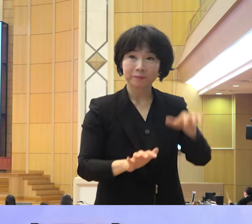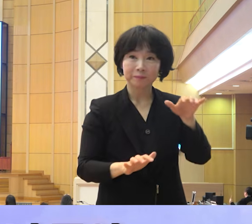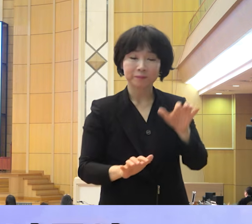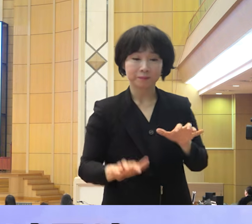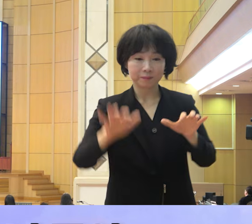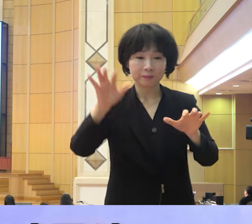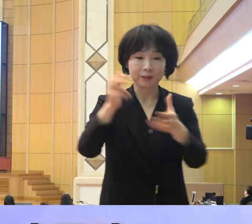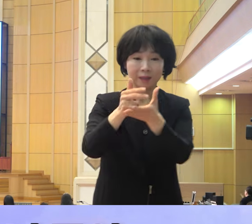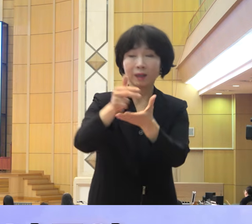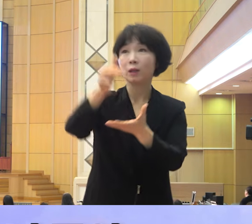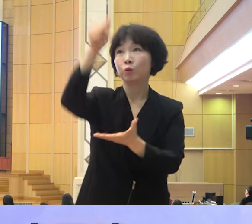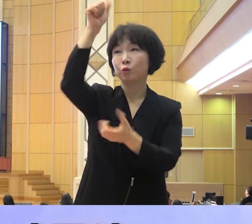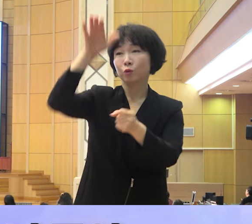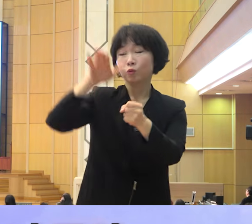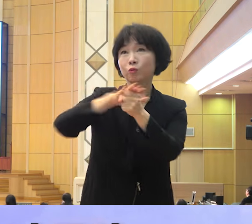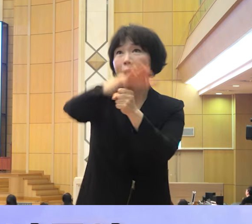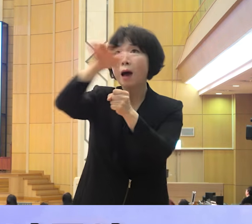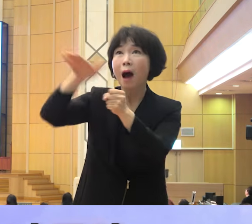그 사랑